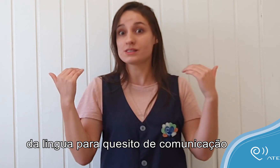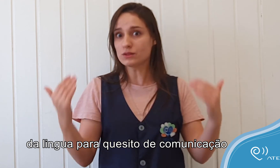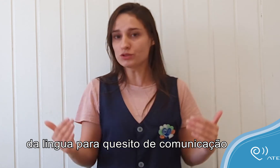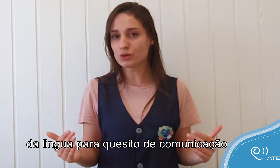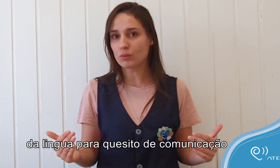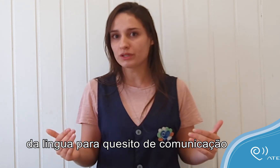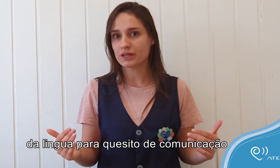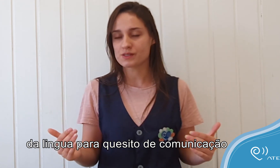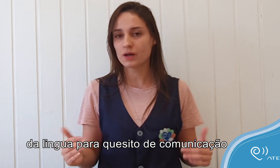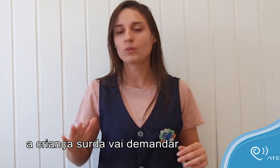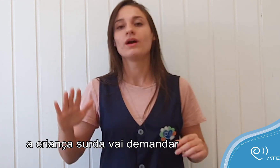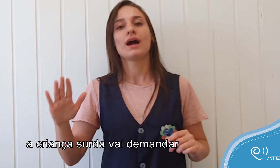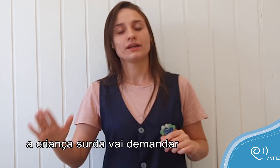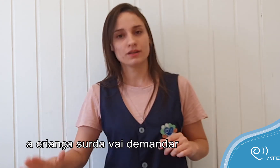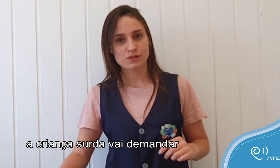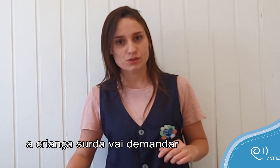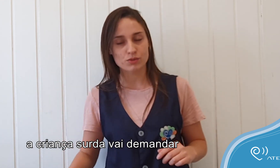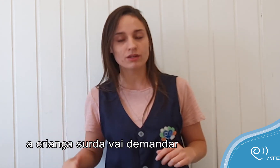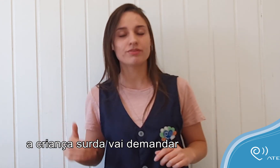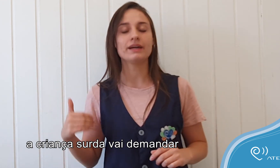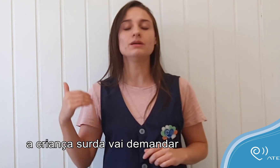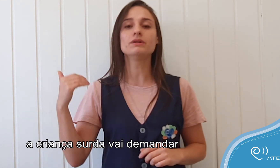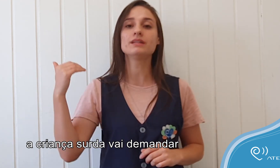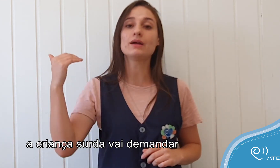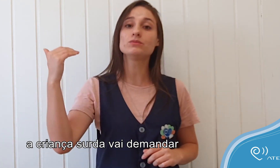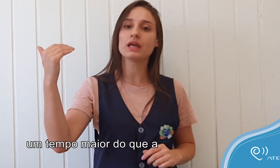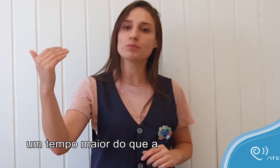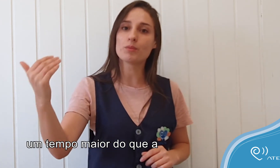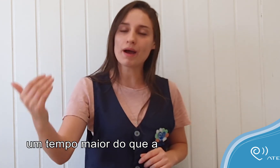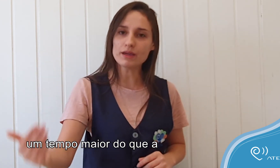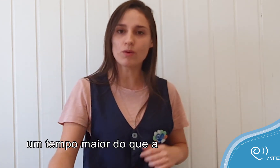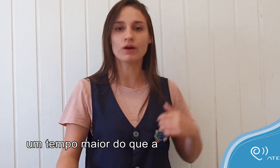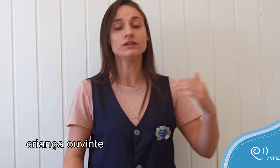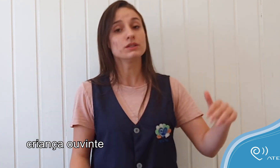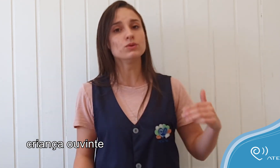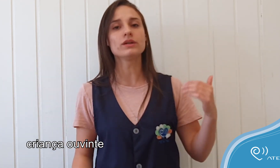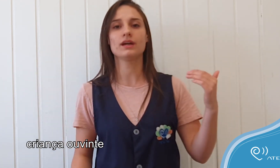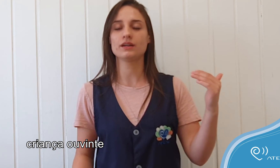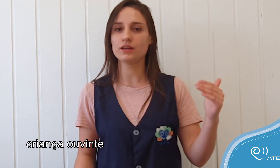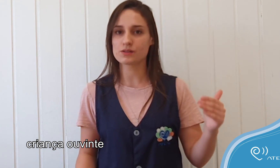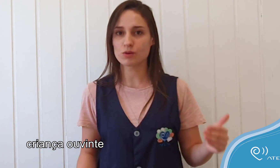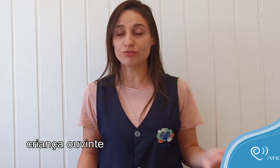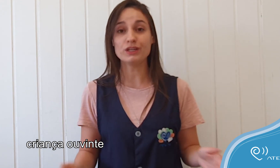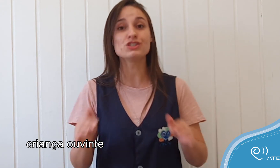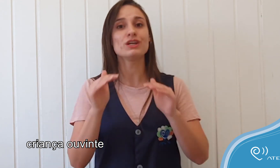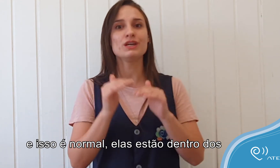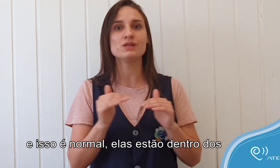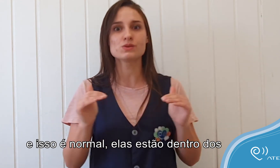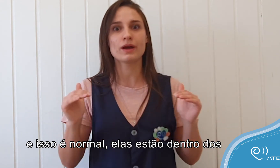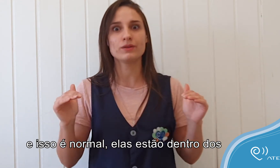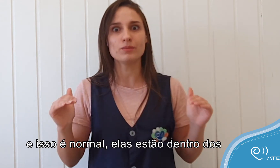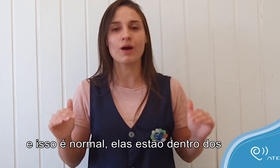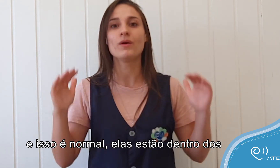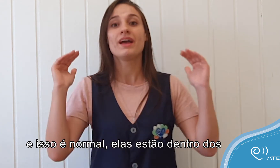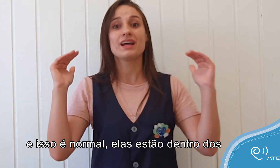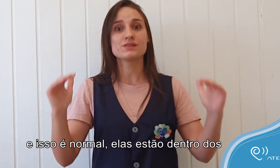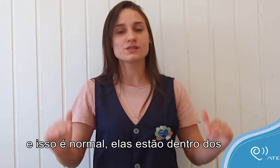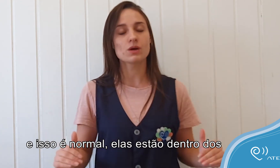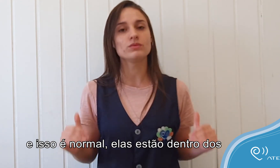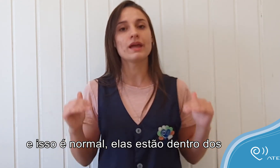de comunicação, a criança surda vai demandar um tempo maior do que a criança ouvinte, e isso é normal. Elas estão dentro